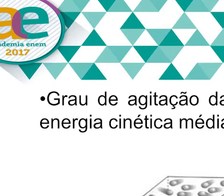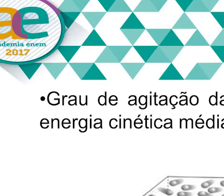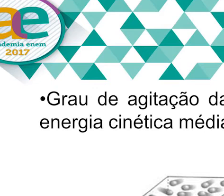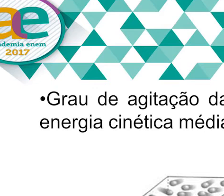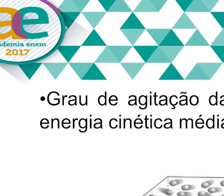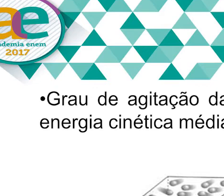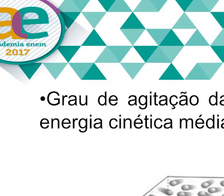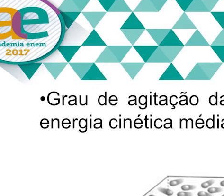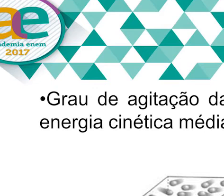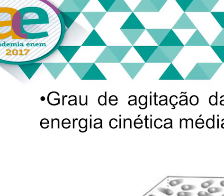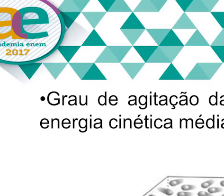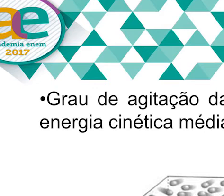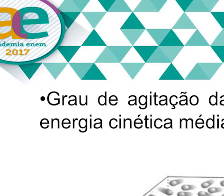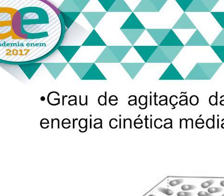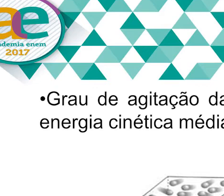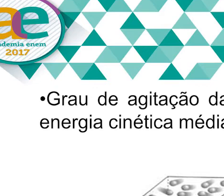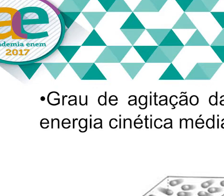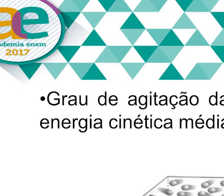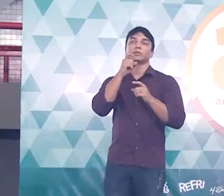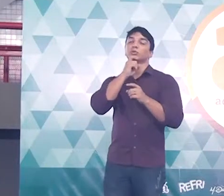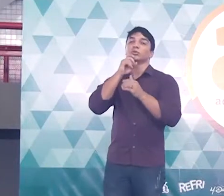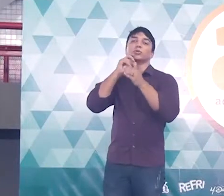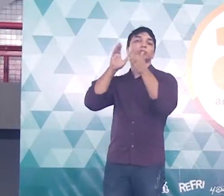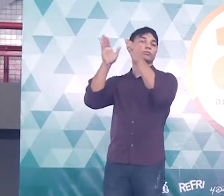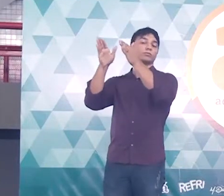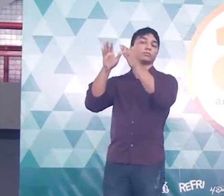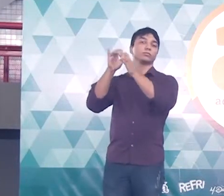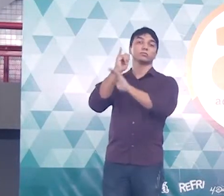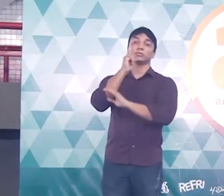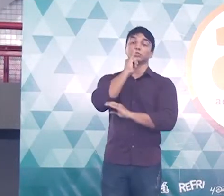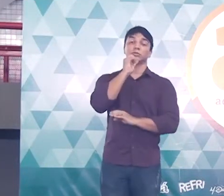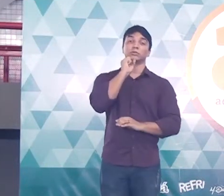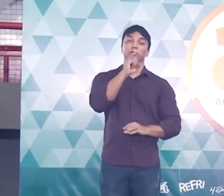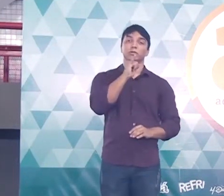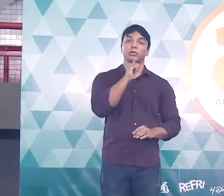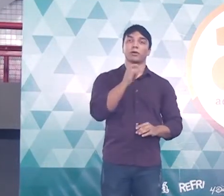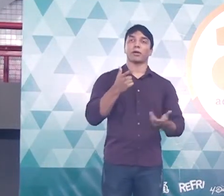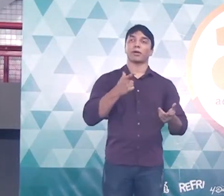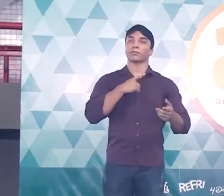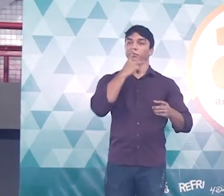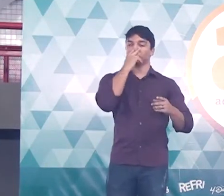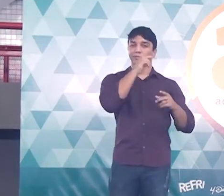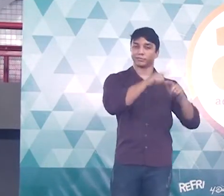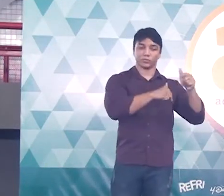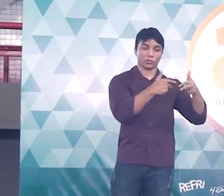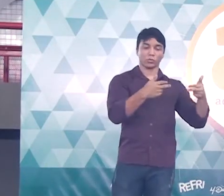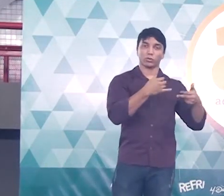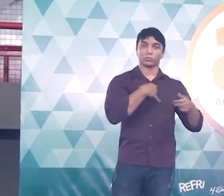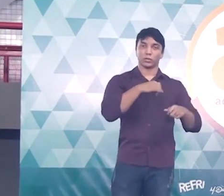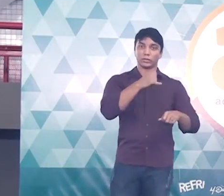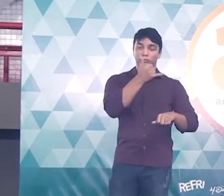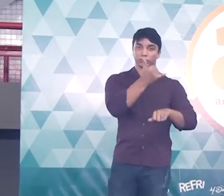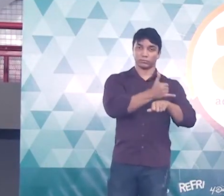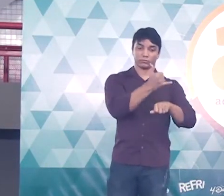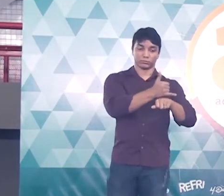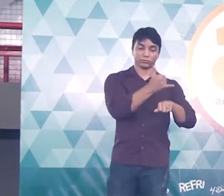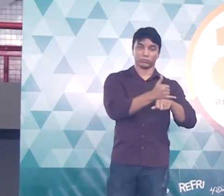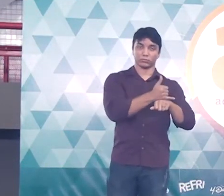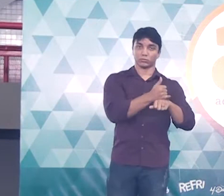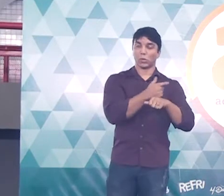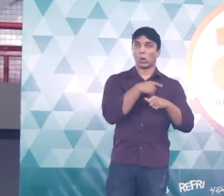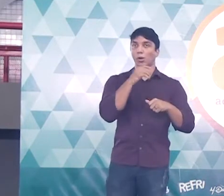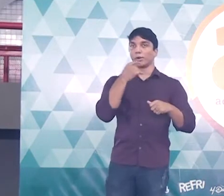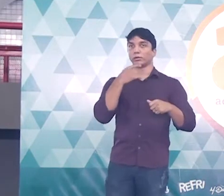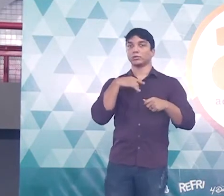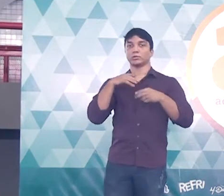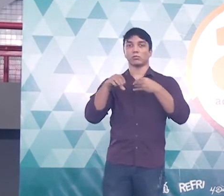temperatura baixa, com ar-condicionado, se você pega num objeto de metal e num objeto de